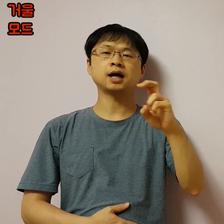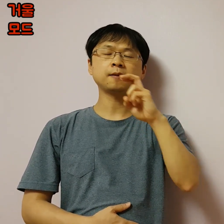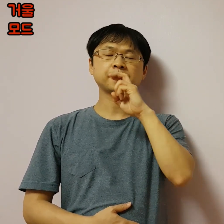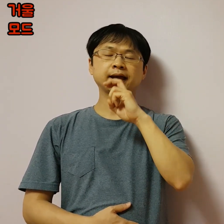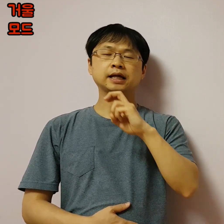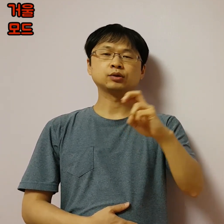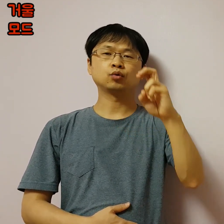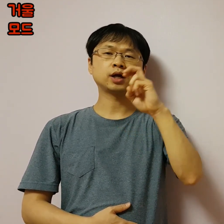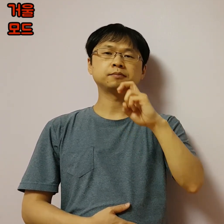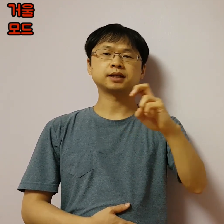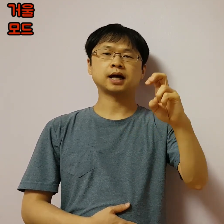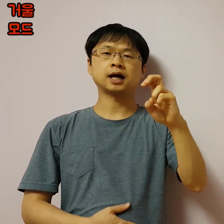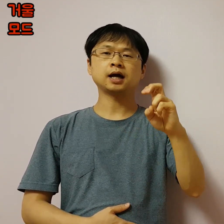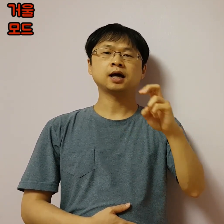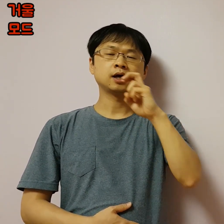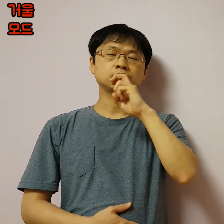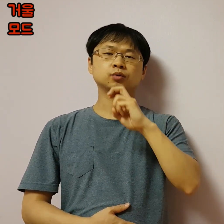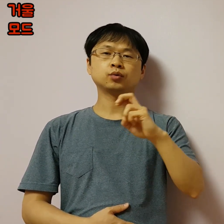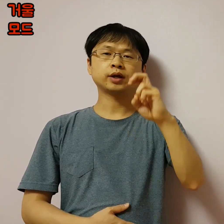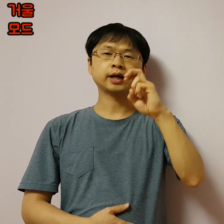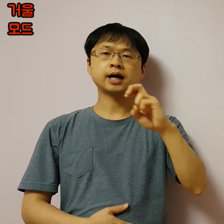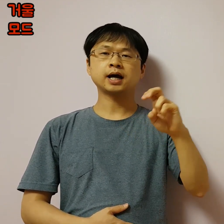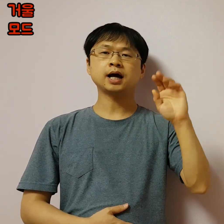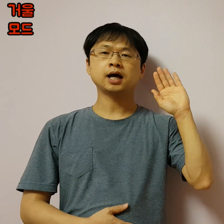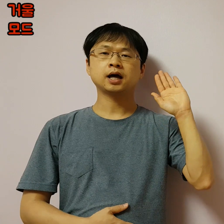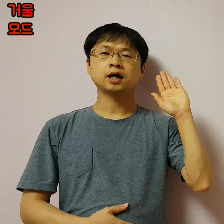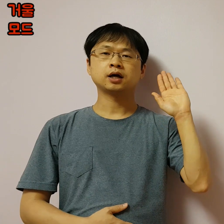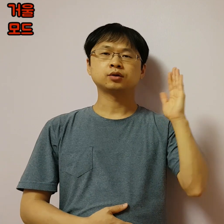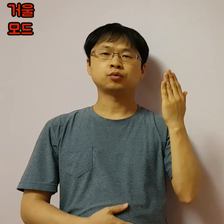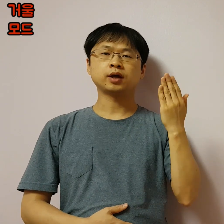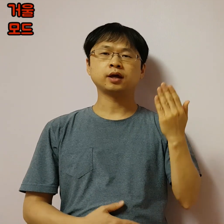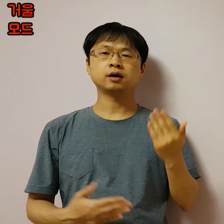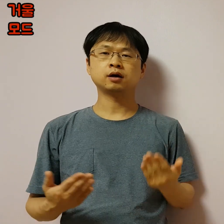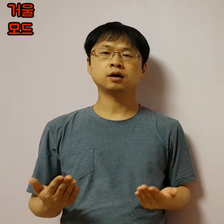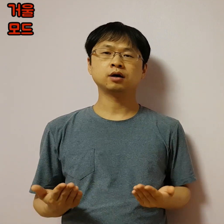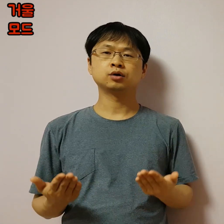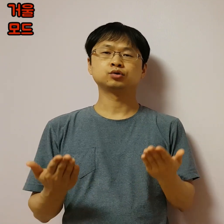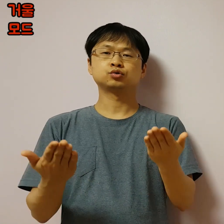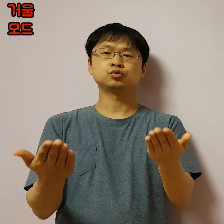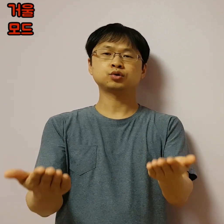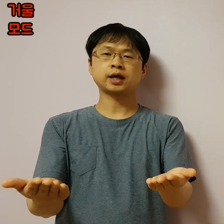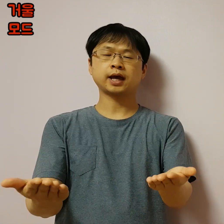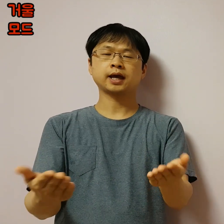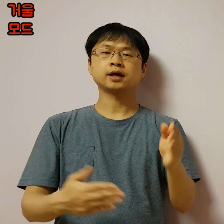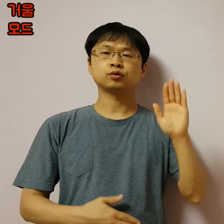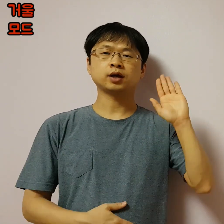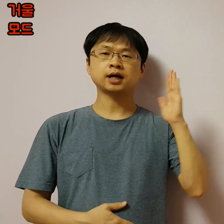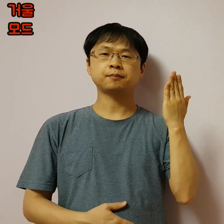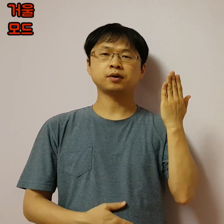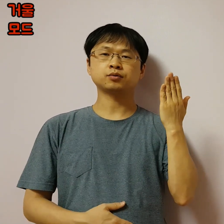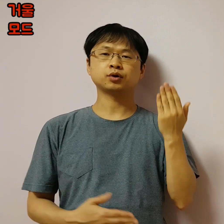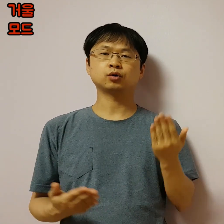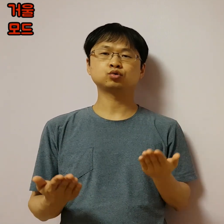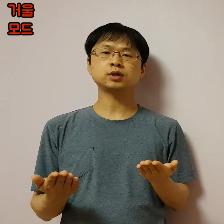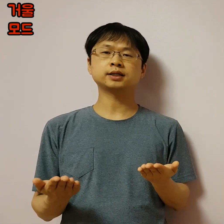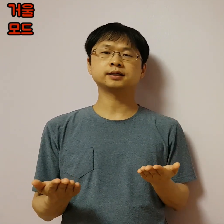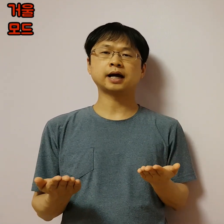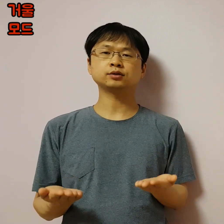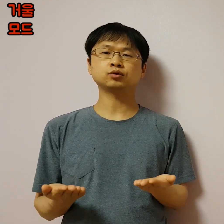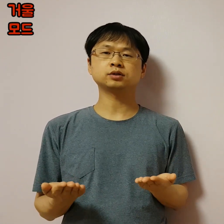됩니다. 노래입니다. 노래가 되어 줄게 되다 배웠고요. 주다는